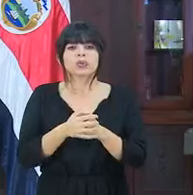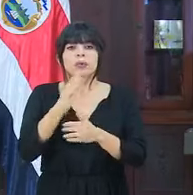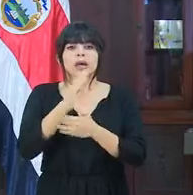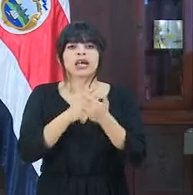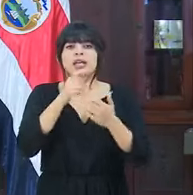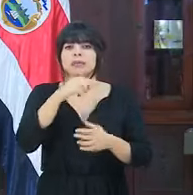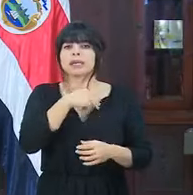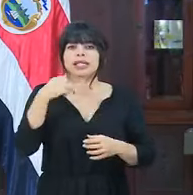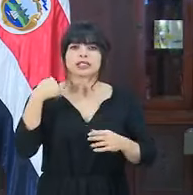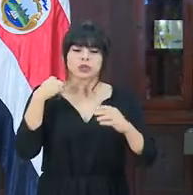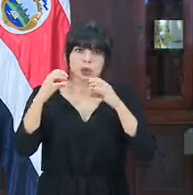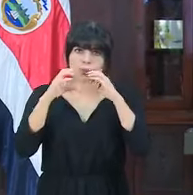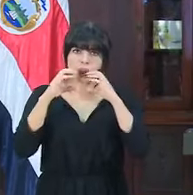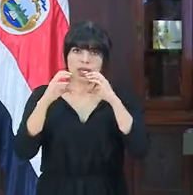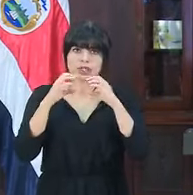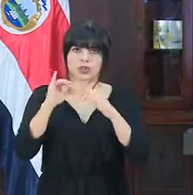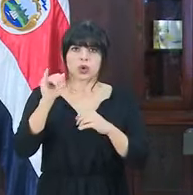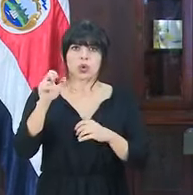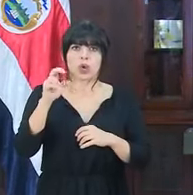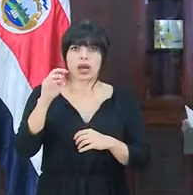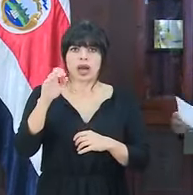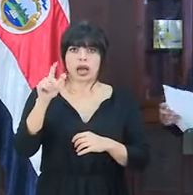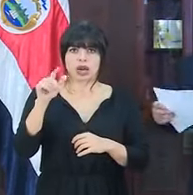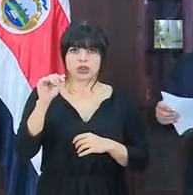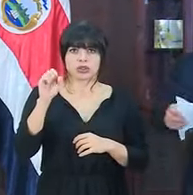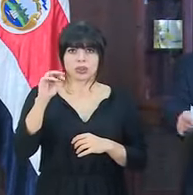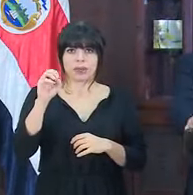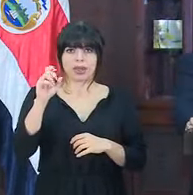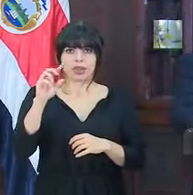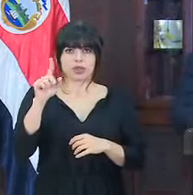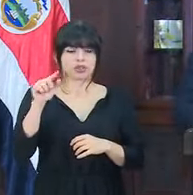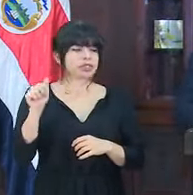por parte del señor ministro de Comunicación, don Juan Carlos Mendoza.